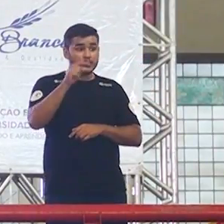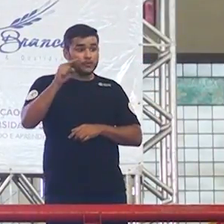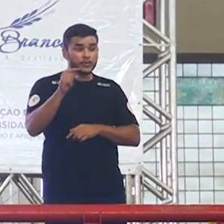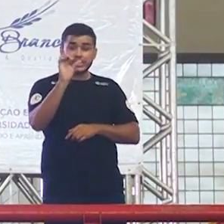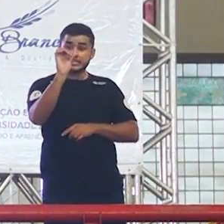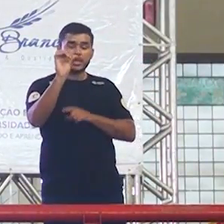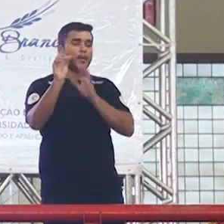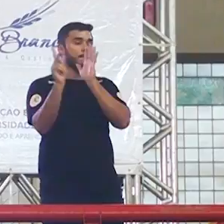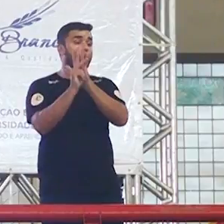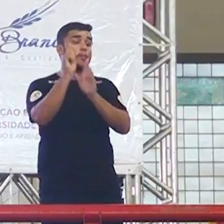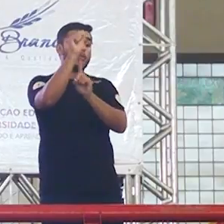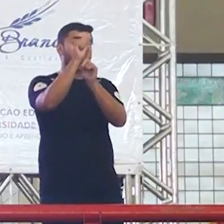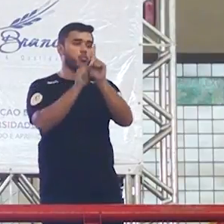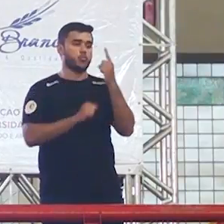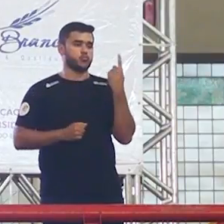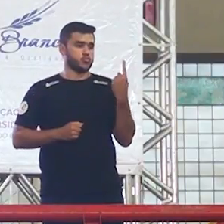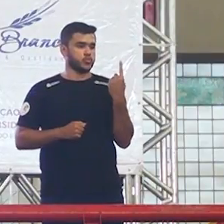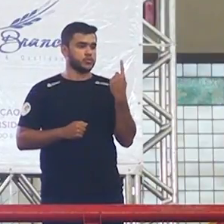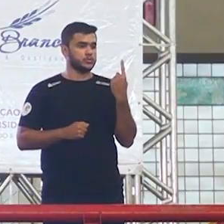mês.